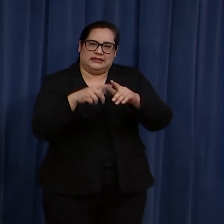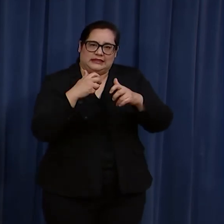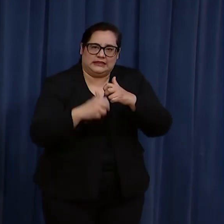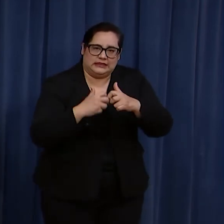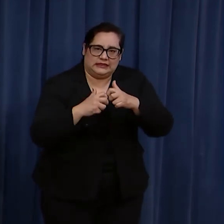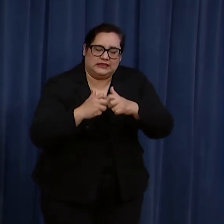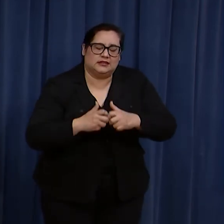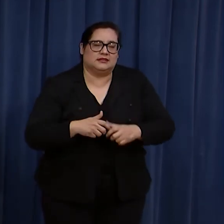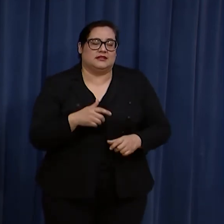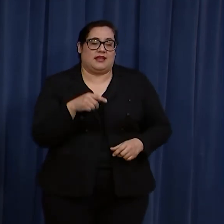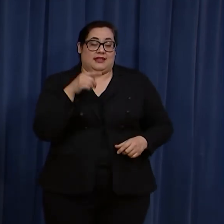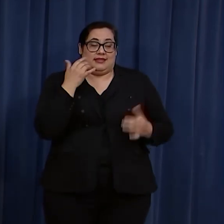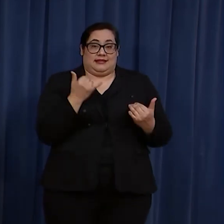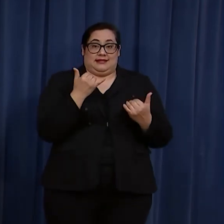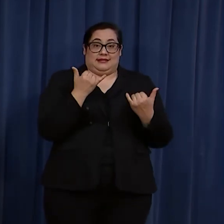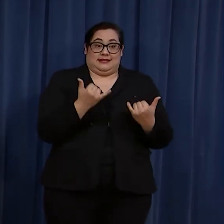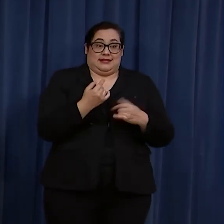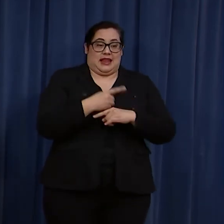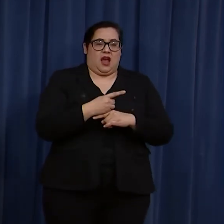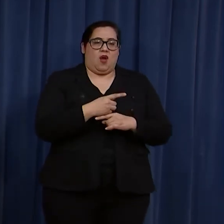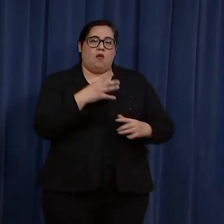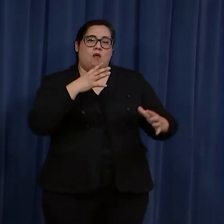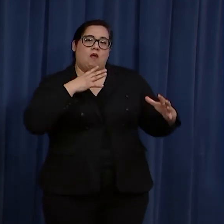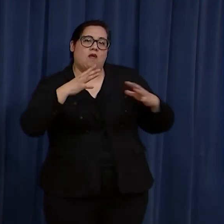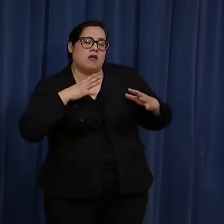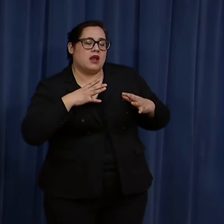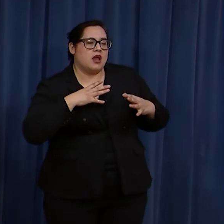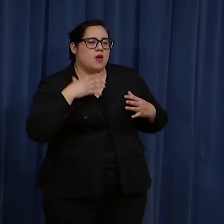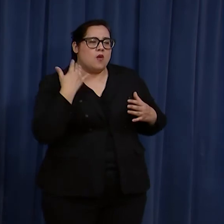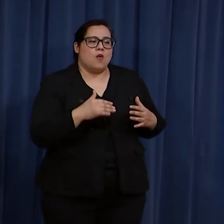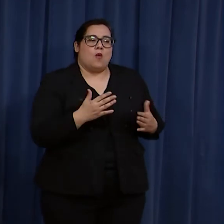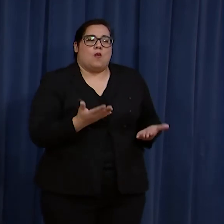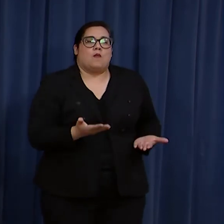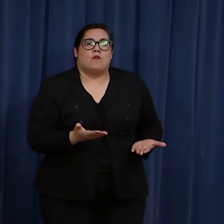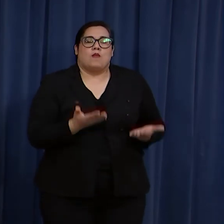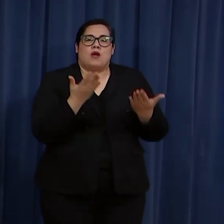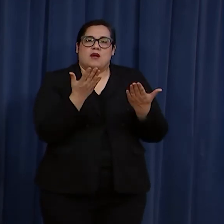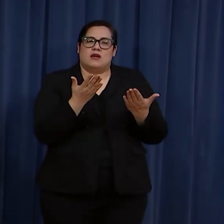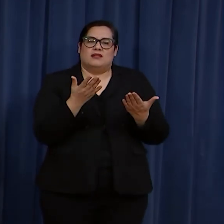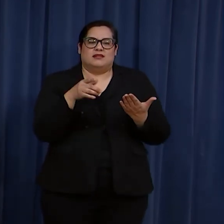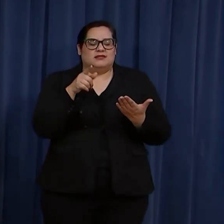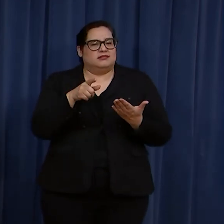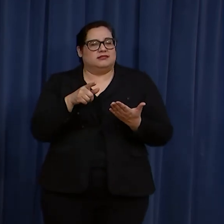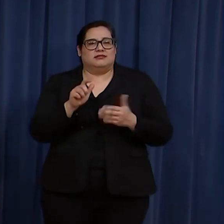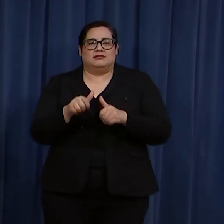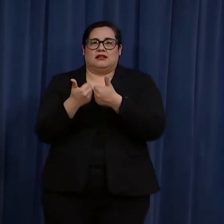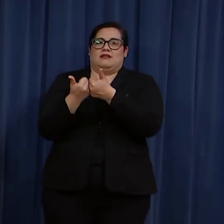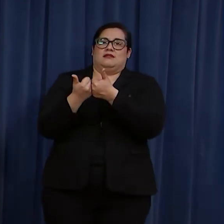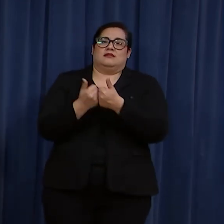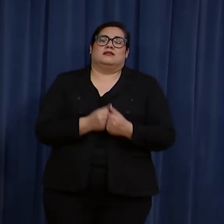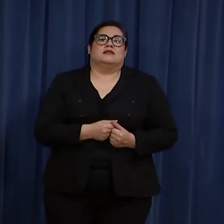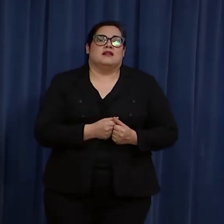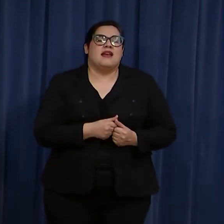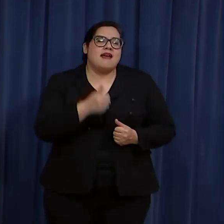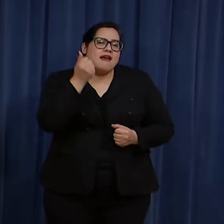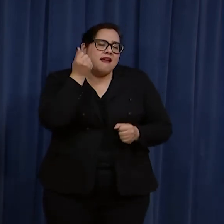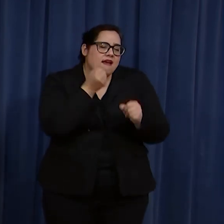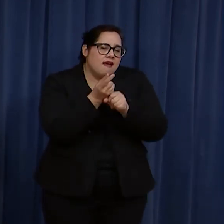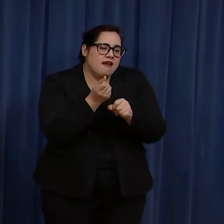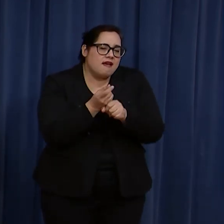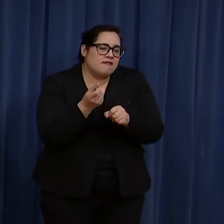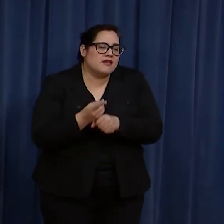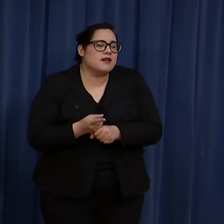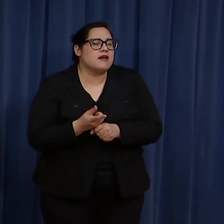dificultades. Y estos días de fiestas presentan sus propios desafíos. Cada año,